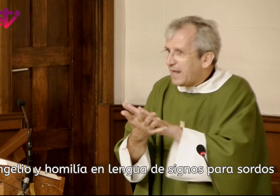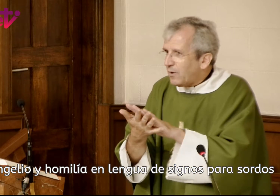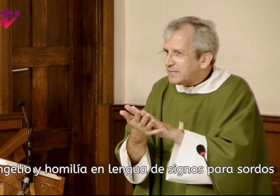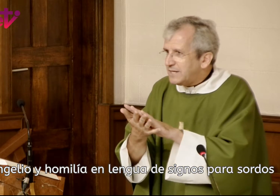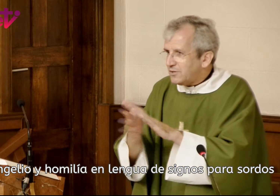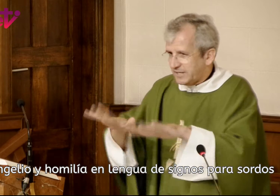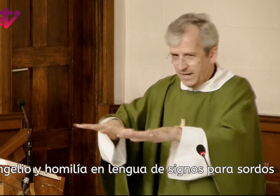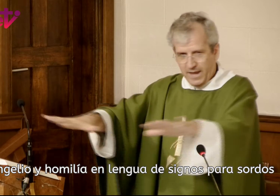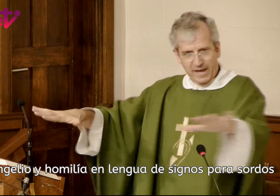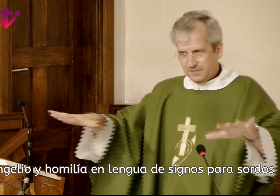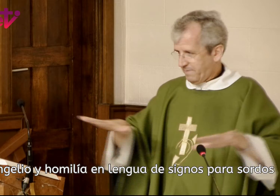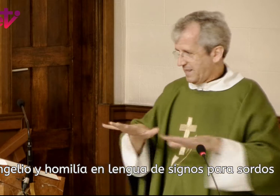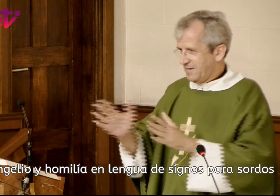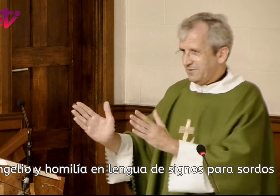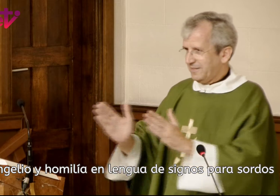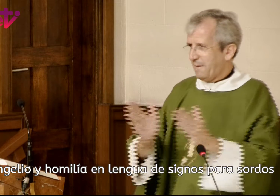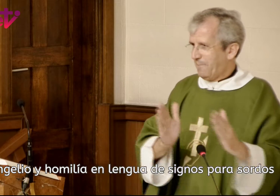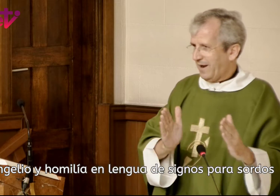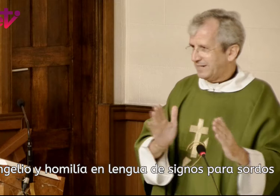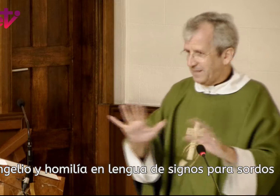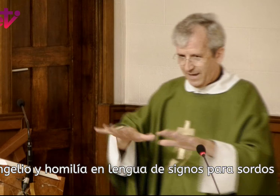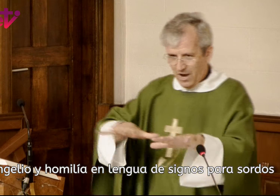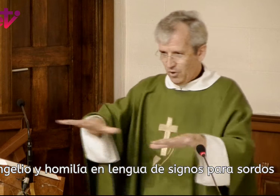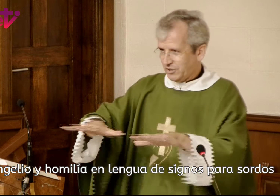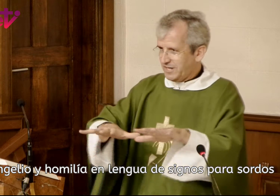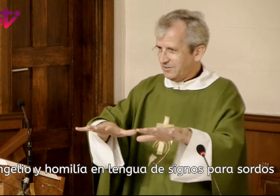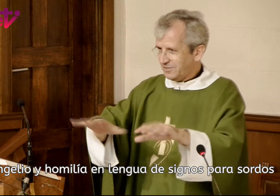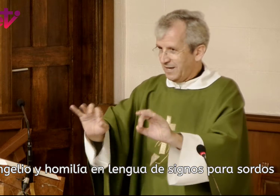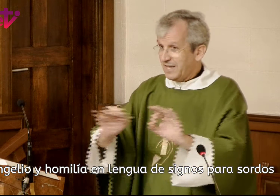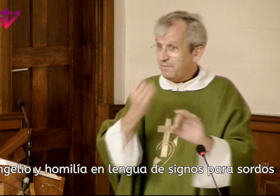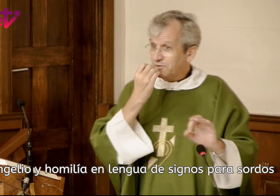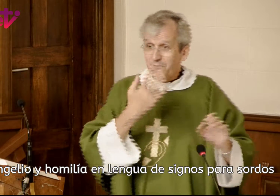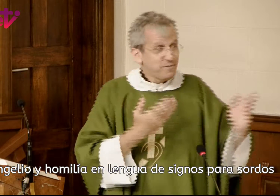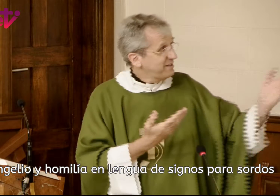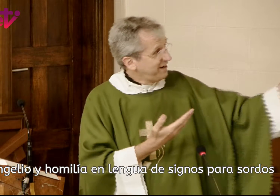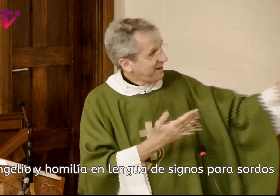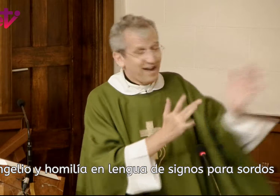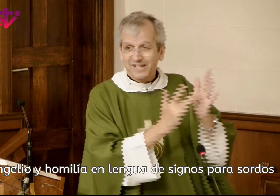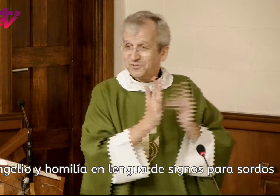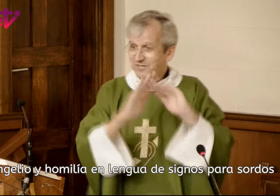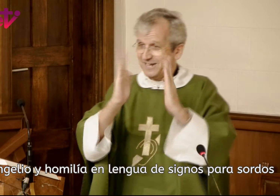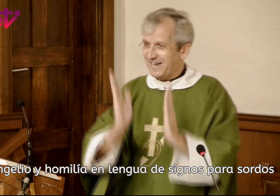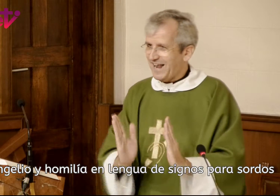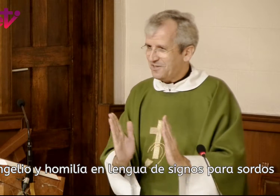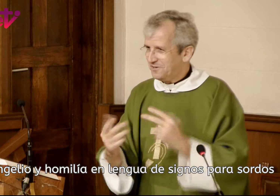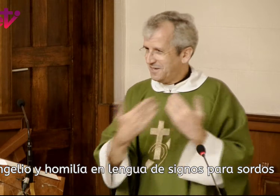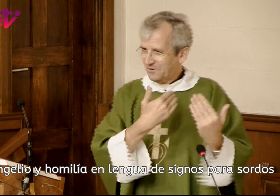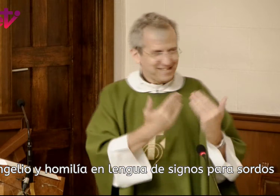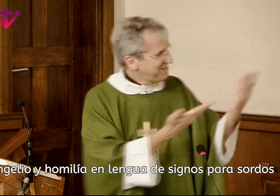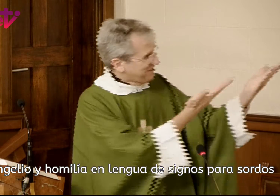lengua de signos es espacio temporal, es decir, que los signos, y nos va muy bien tener a Jesús en el sagrario, porque así lo